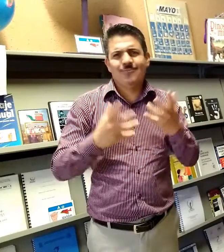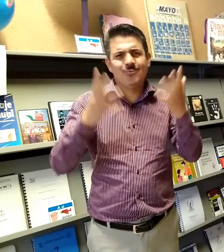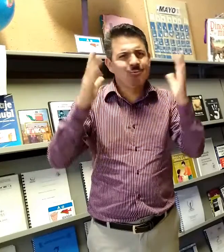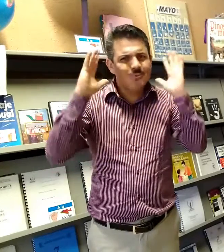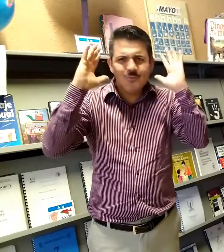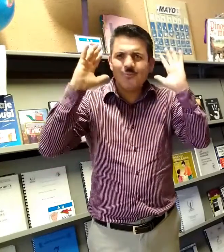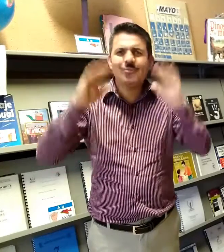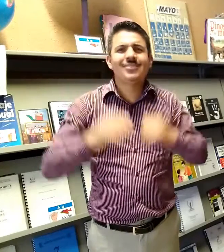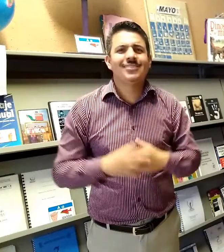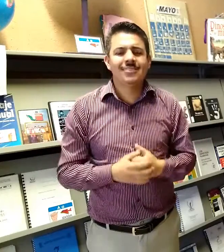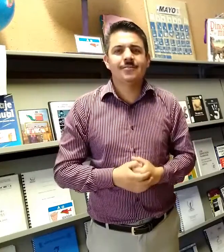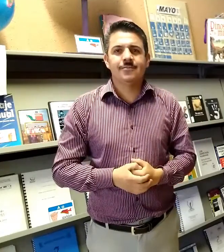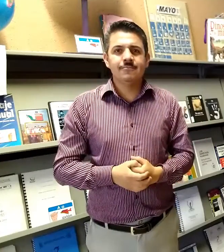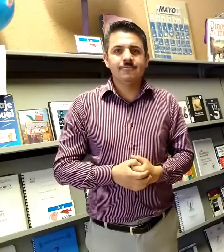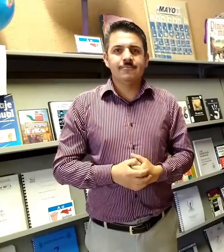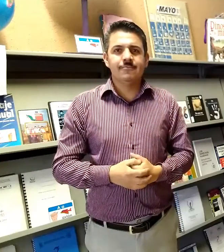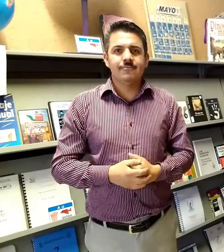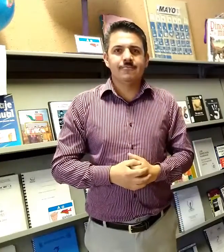señas mexicana.